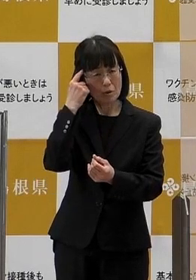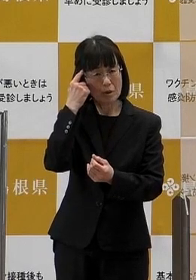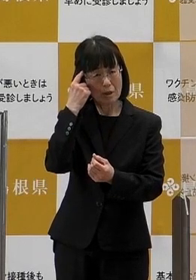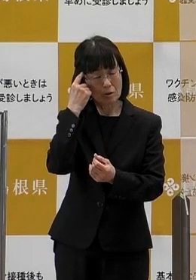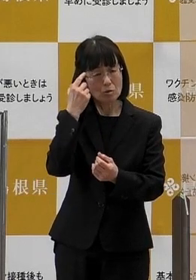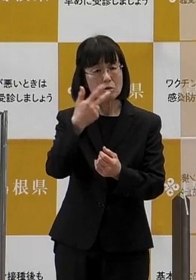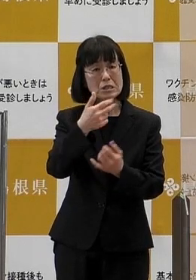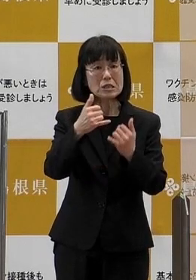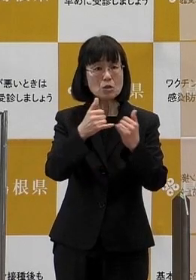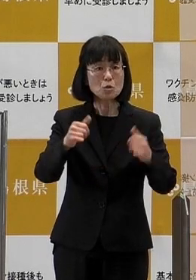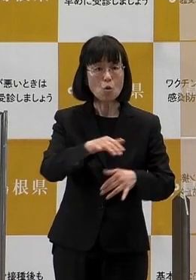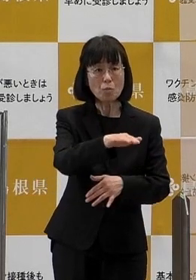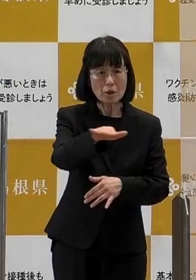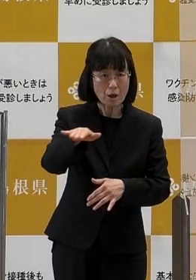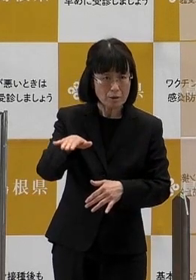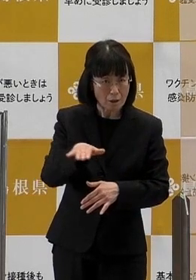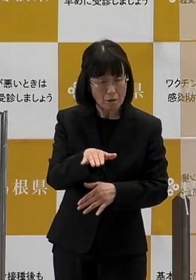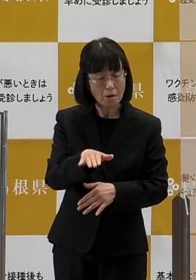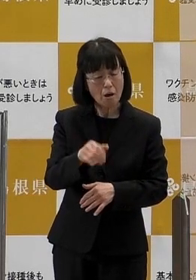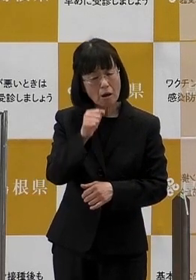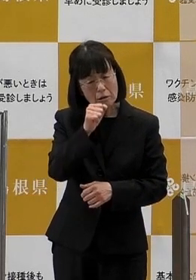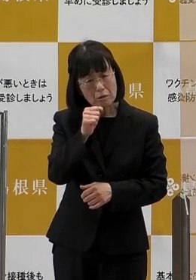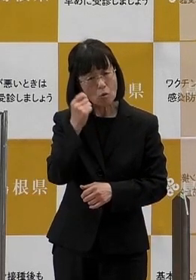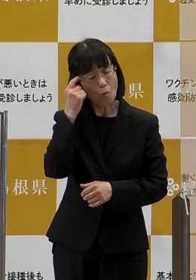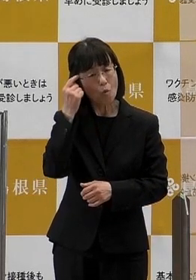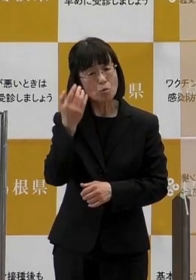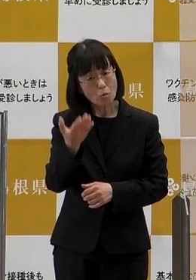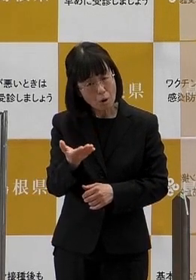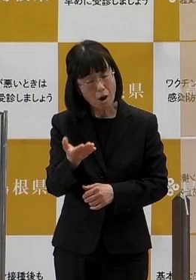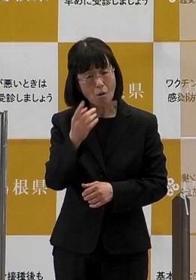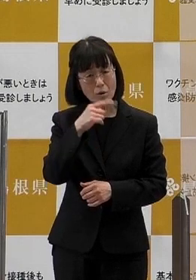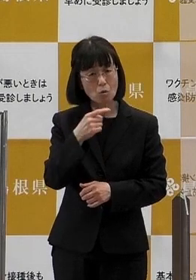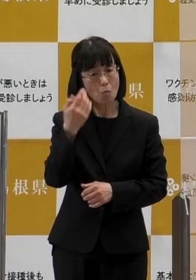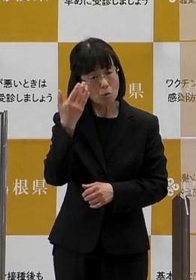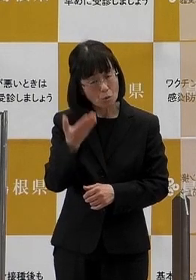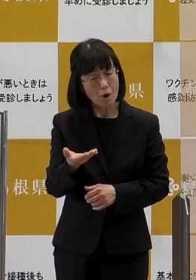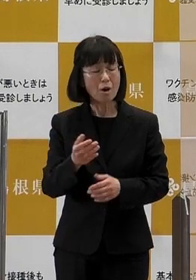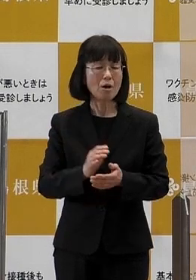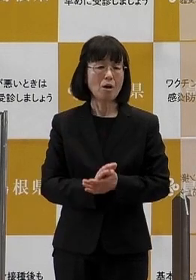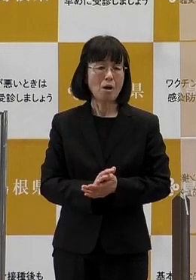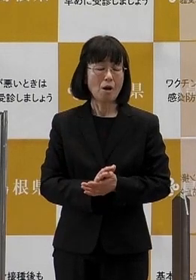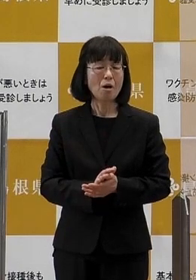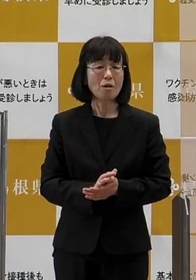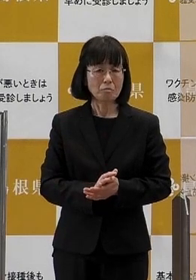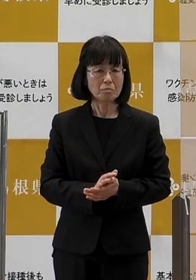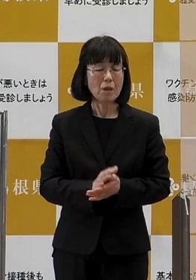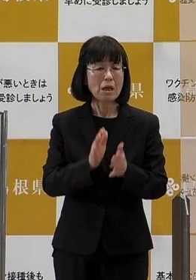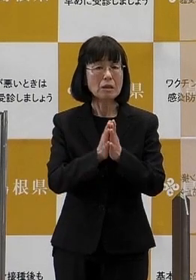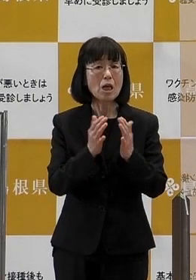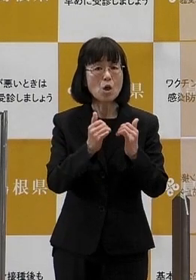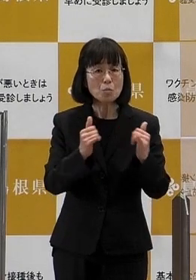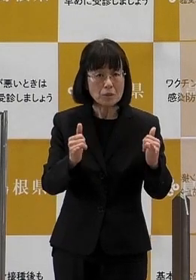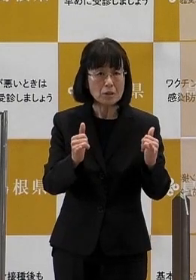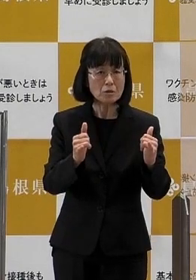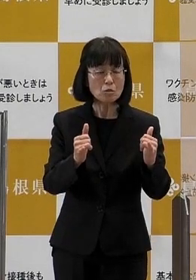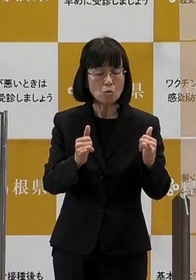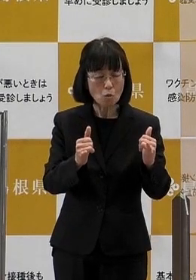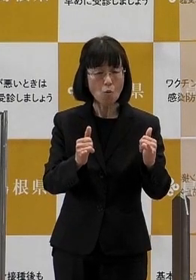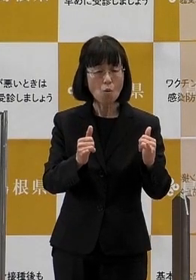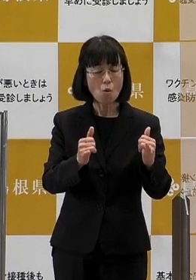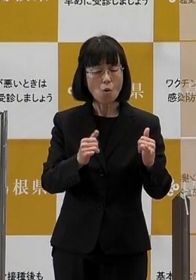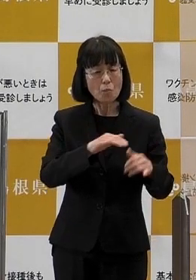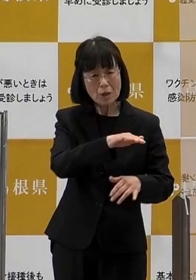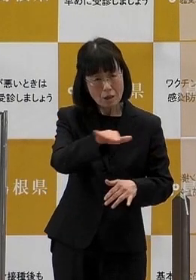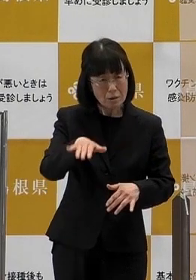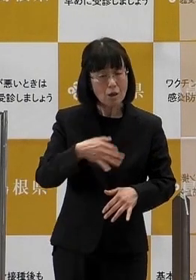がそれでいいと思われるかどうか、そういう市民県民の皆さんの声しか認識を変えてもらうことは